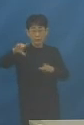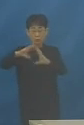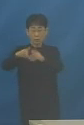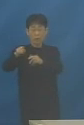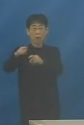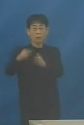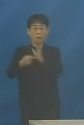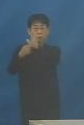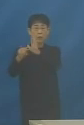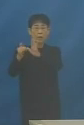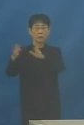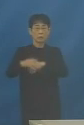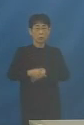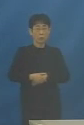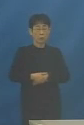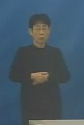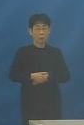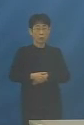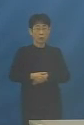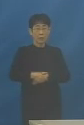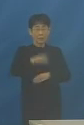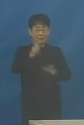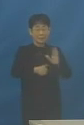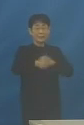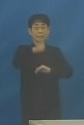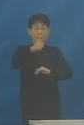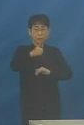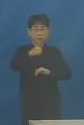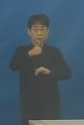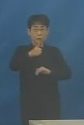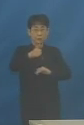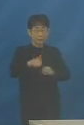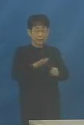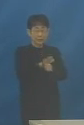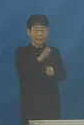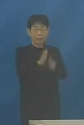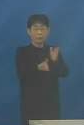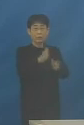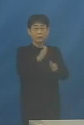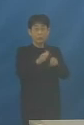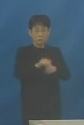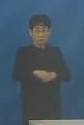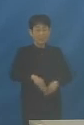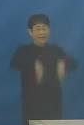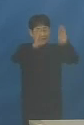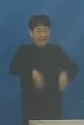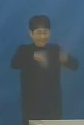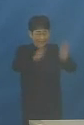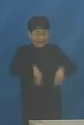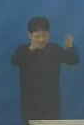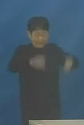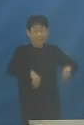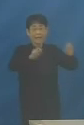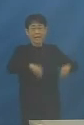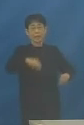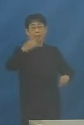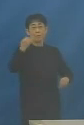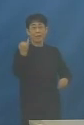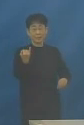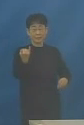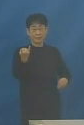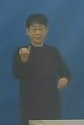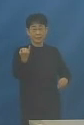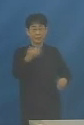てチーフ a 救世くてぃぶアフギーザーまあこれあの熱波しというものでありますが最高